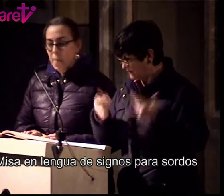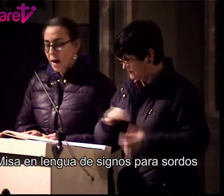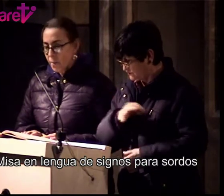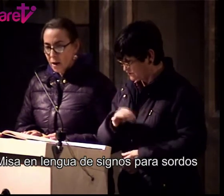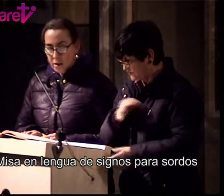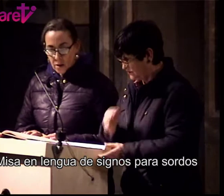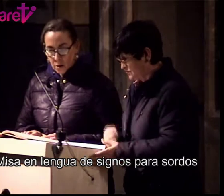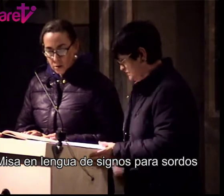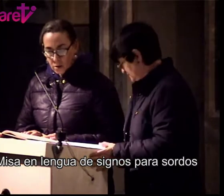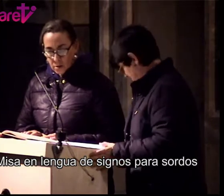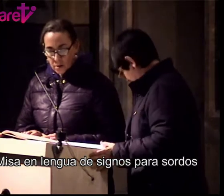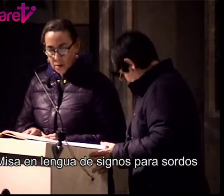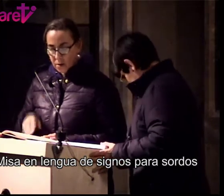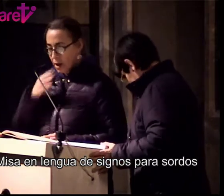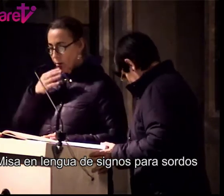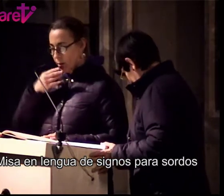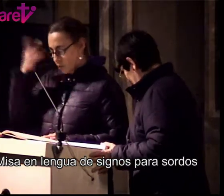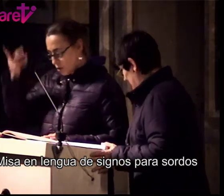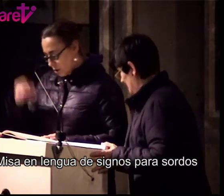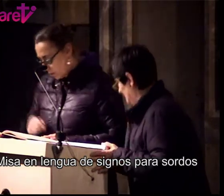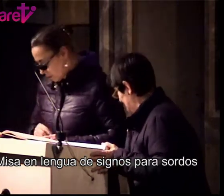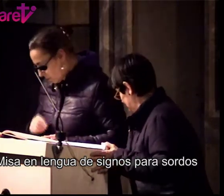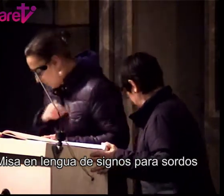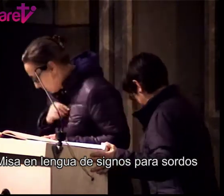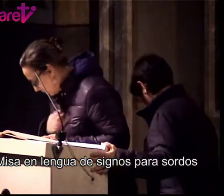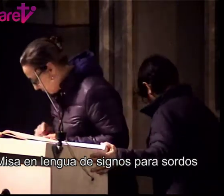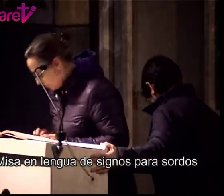Palabra de Dios, te alabamos, te alabamos, Señor.